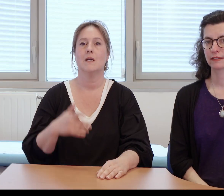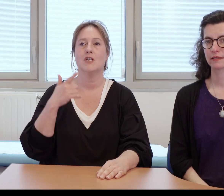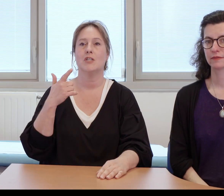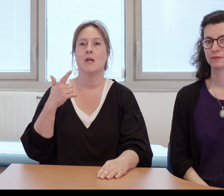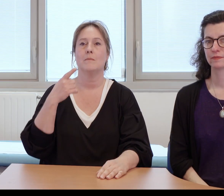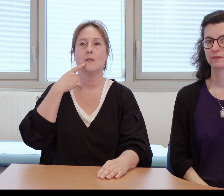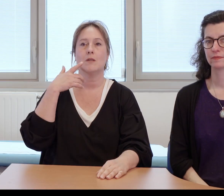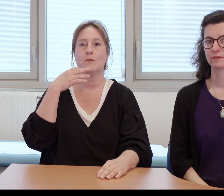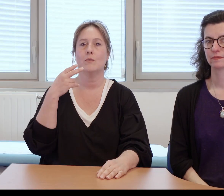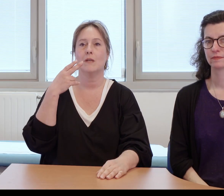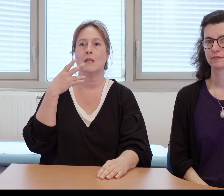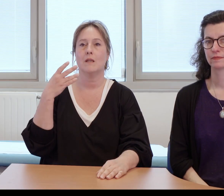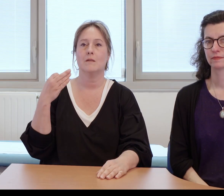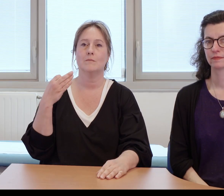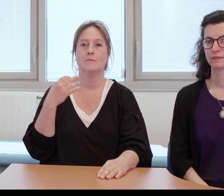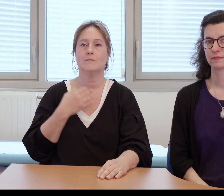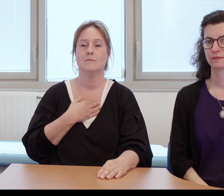Chapitre 4.